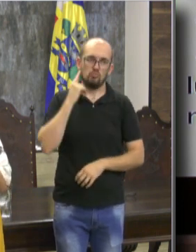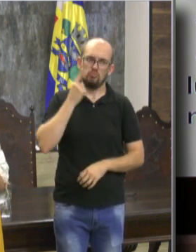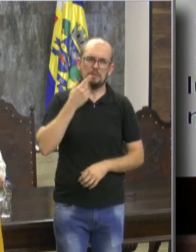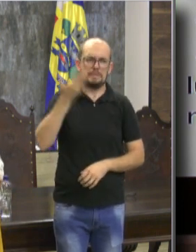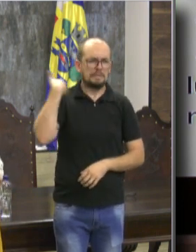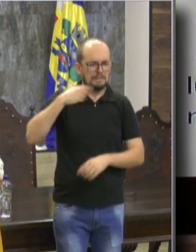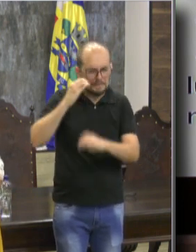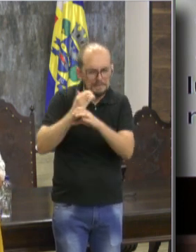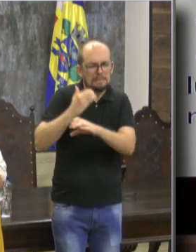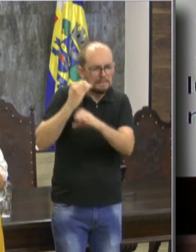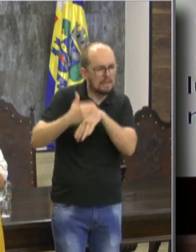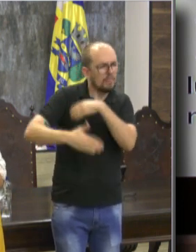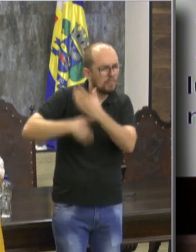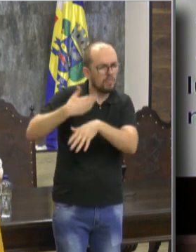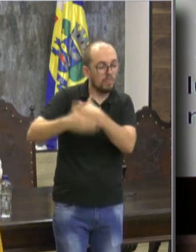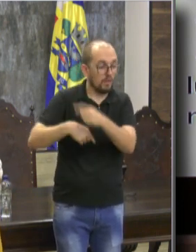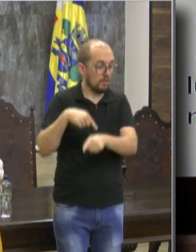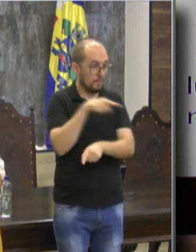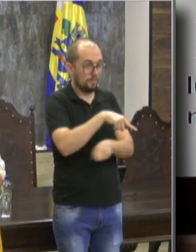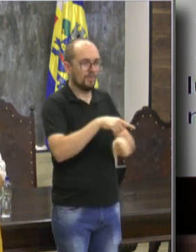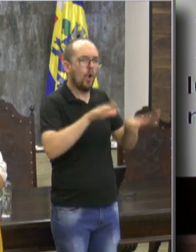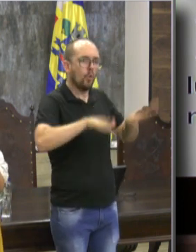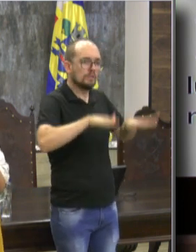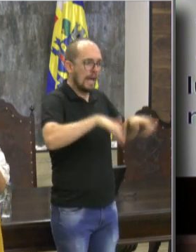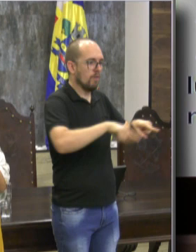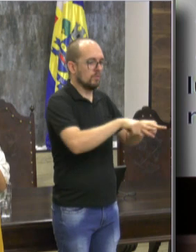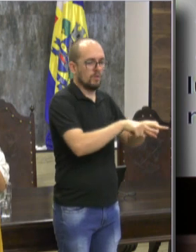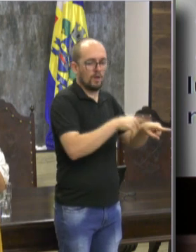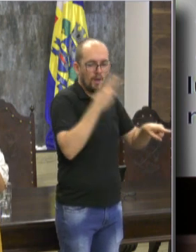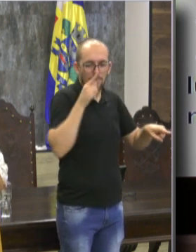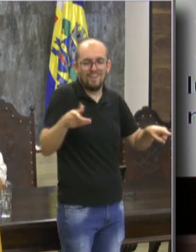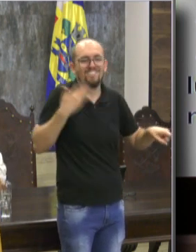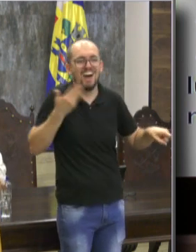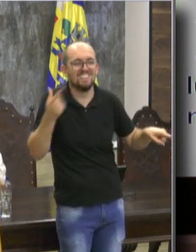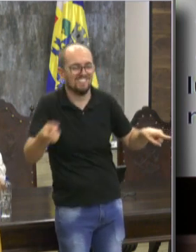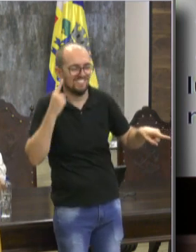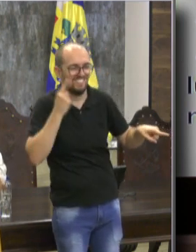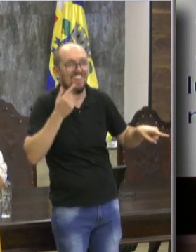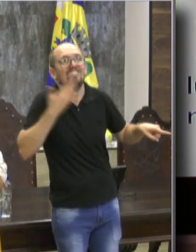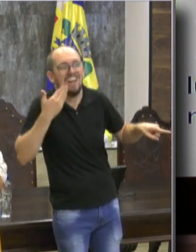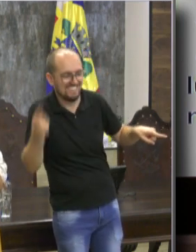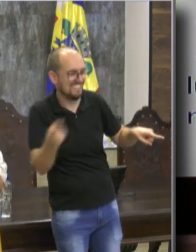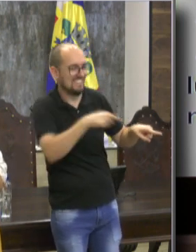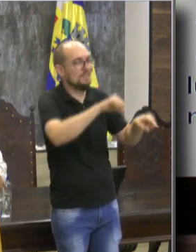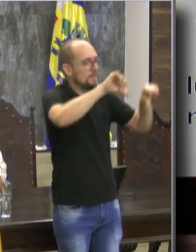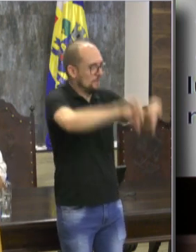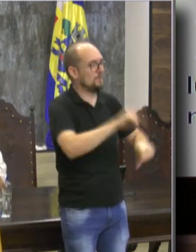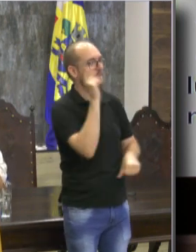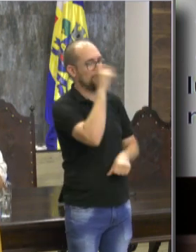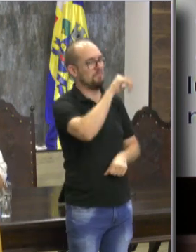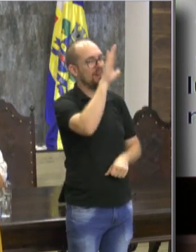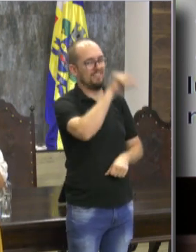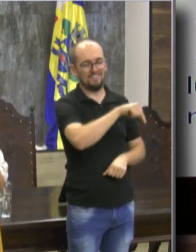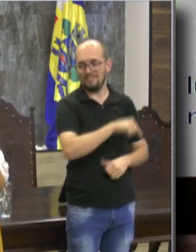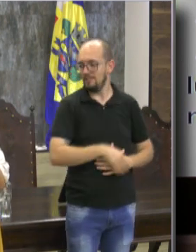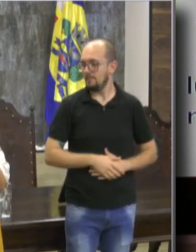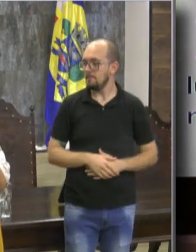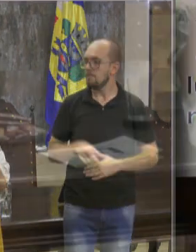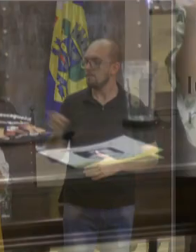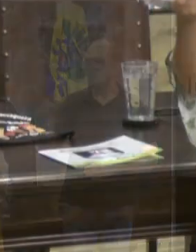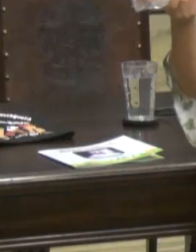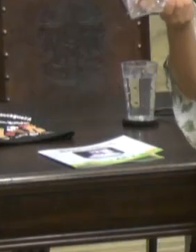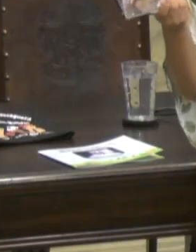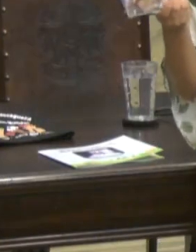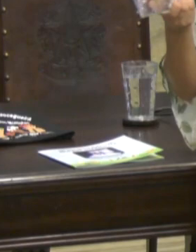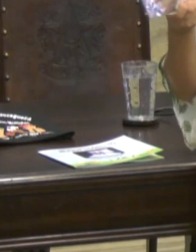difícil. Depois que eu conheci o Gustavo, achei que não é tão difícil assim. Então, a gente vai sortear esse também. Esse aqui tem 3 planos de trabalho